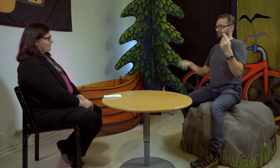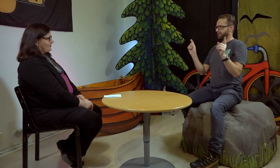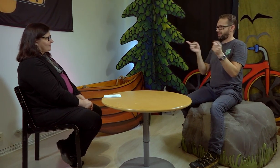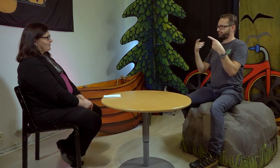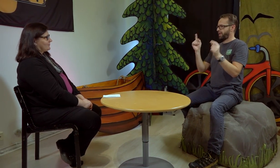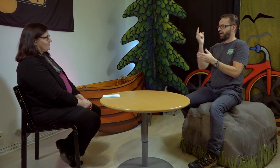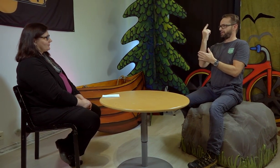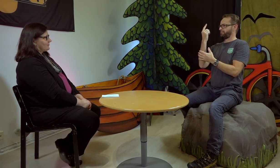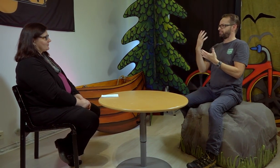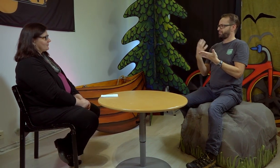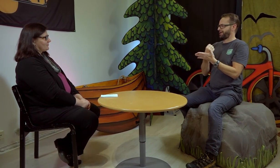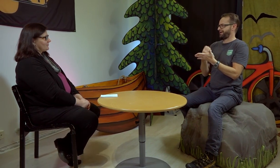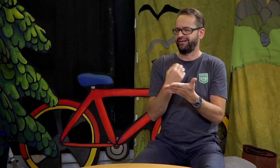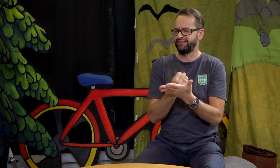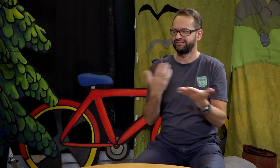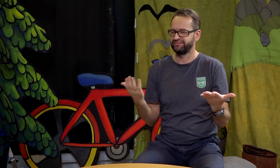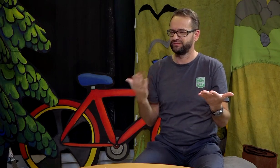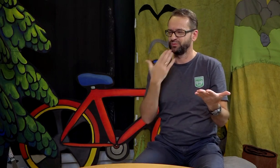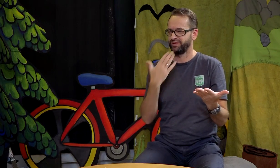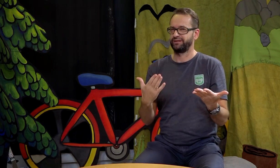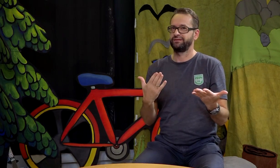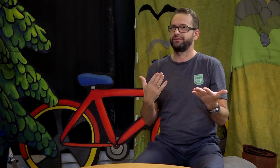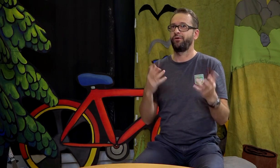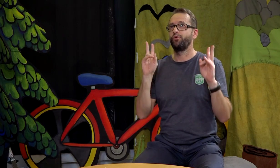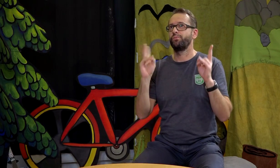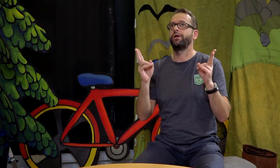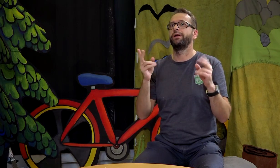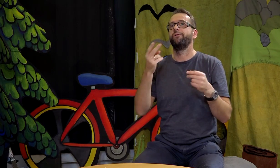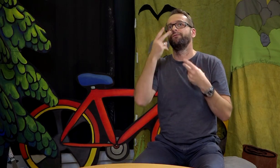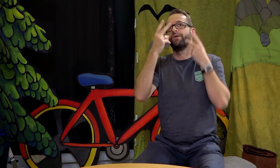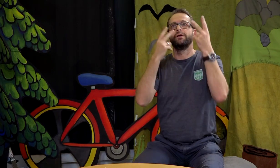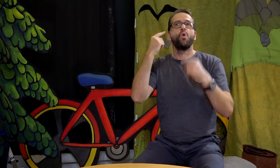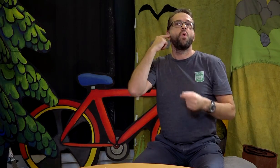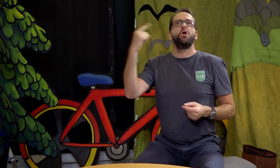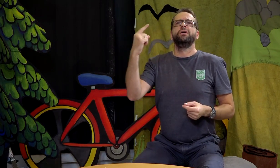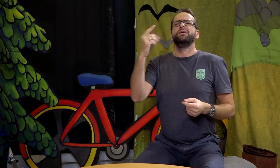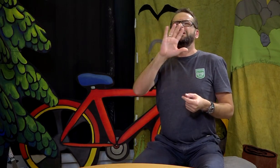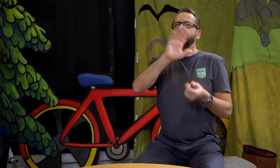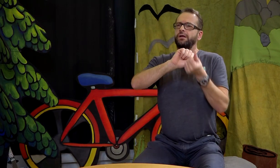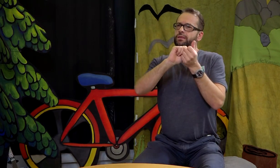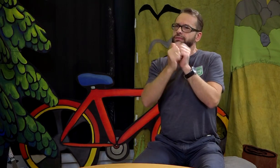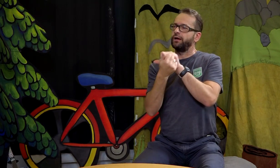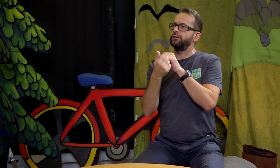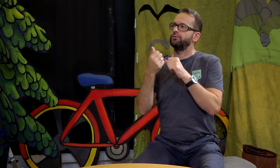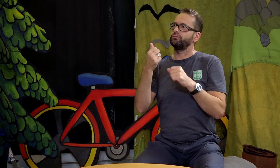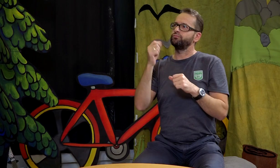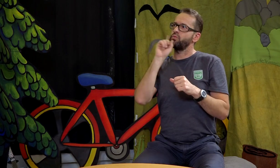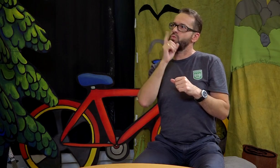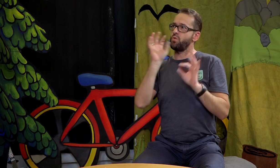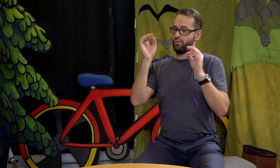runoudessa on musiikkia. Ja siitä voi paljon hyötyä ja on monenlaista visuaalista. Ei ainoastaan matkita